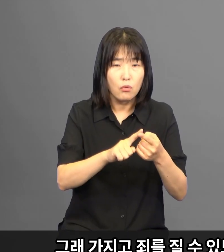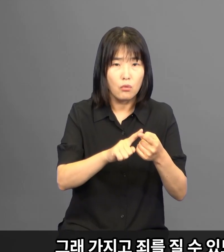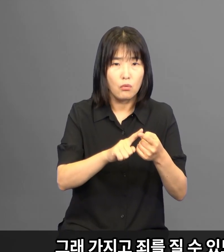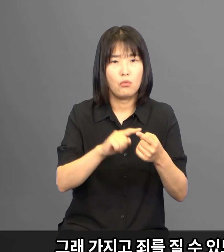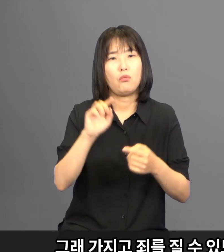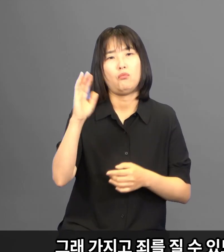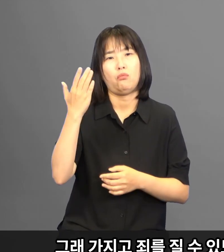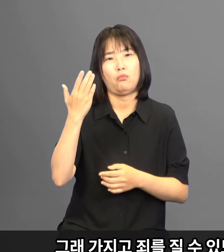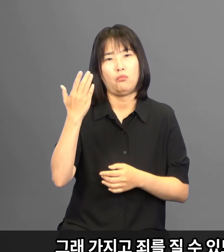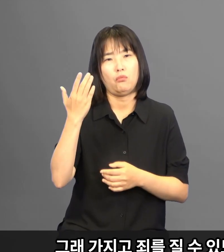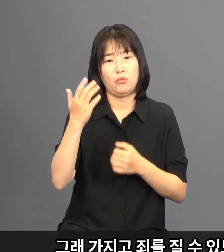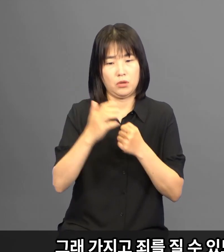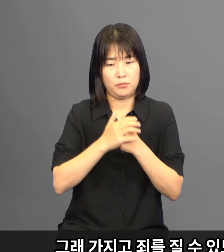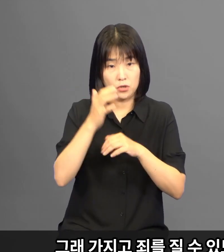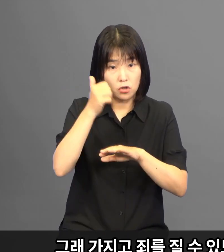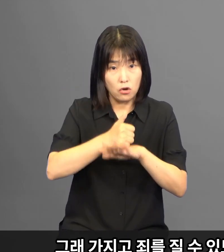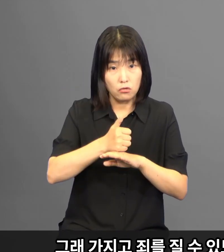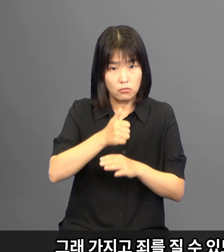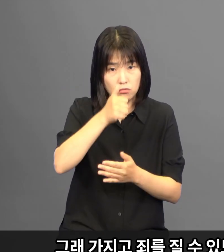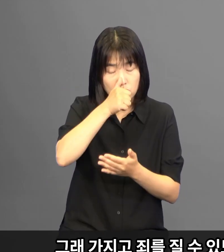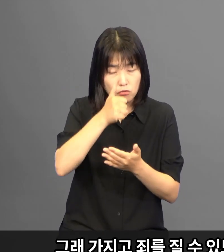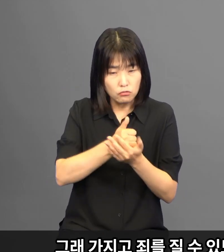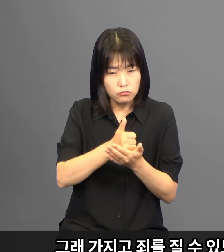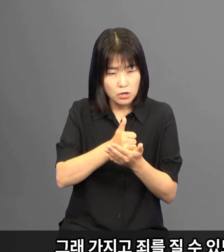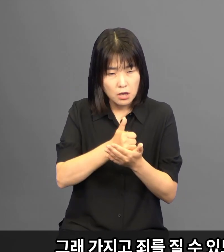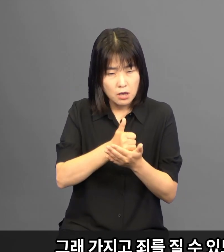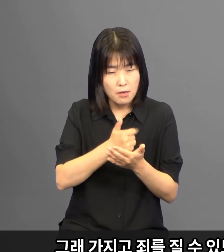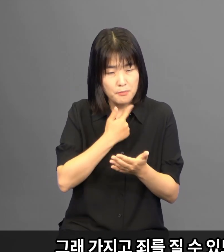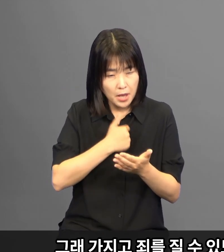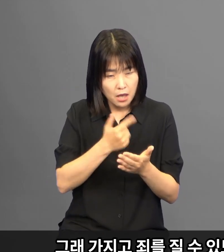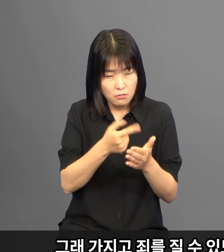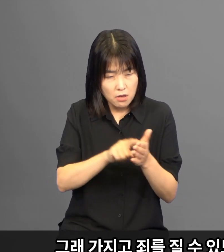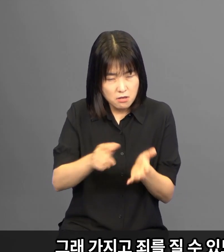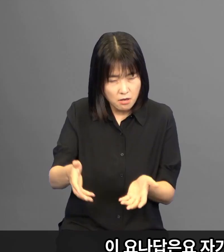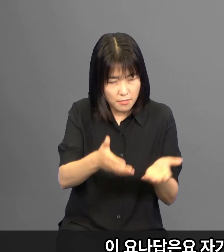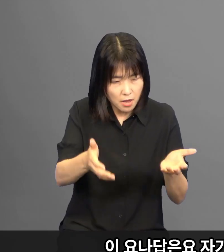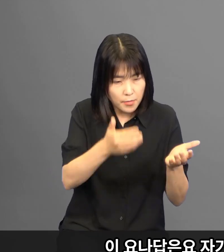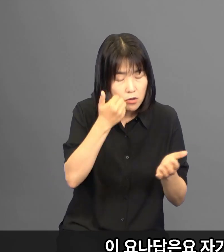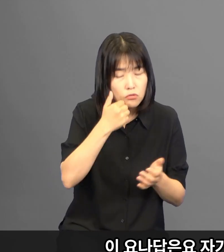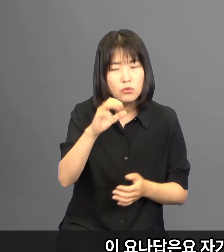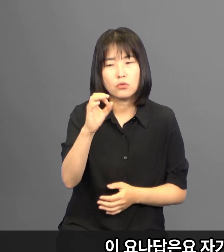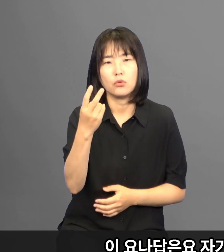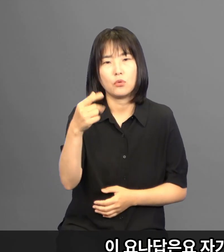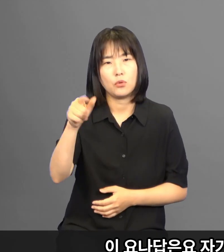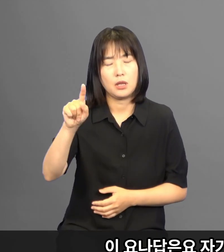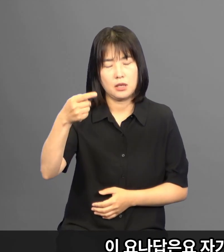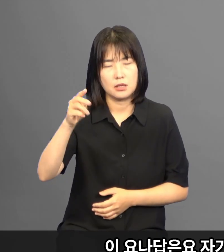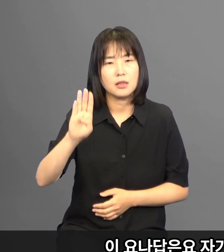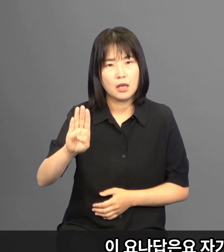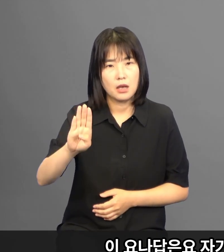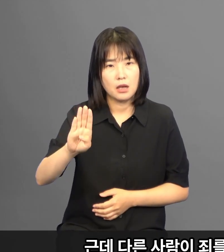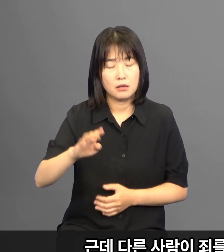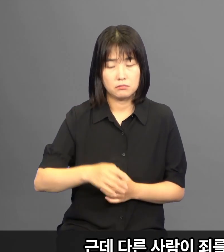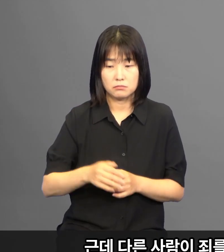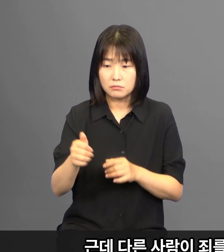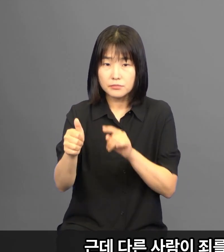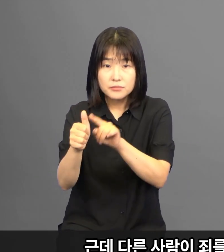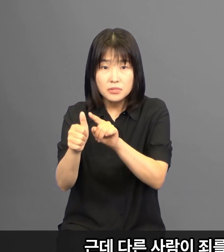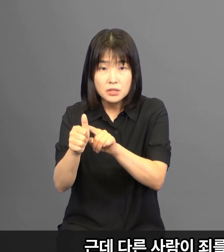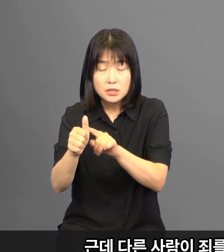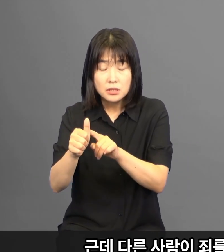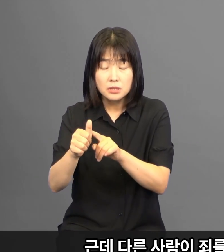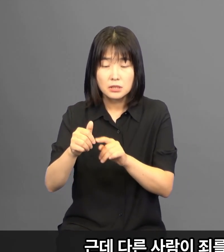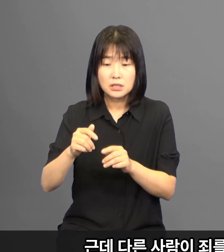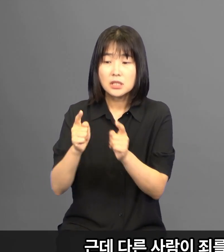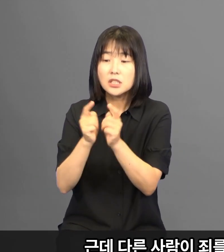그래가지고 죄를 지을 수 있도록 부추긴 사람이 요나답이에요. 이 요나답은요, 자기가 죄를 짓지는 않습니다. 근데